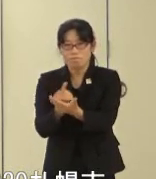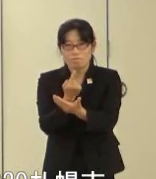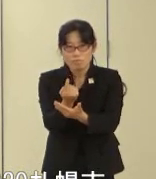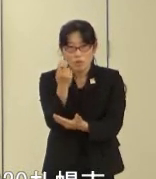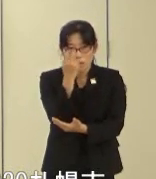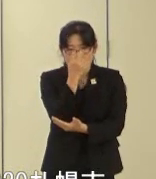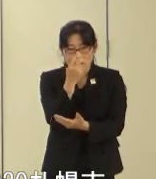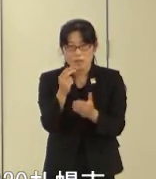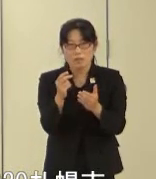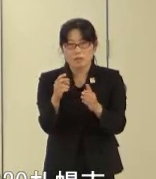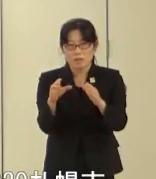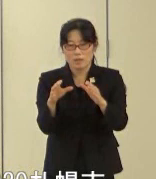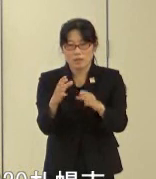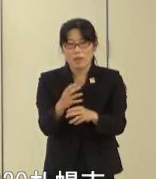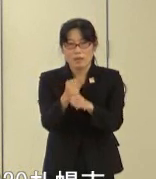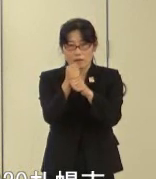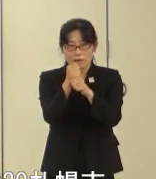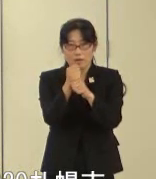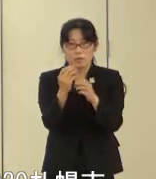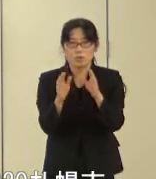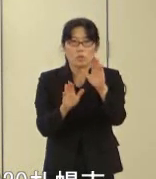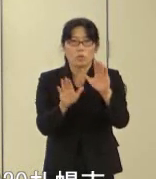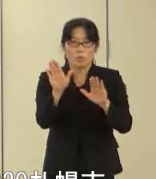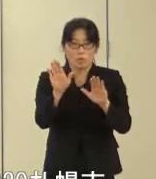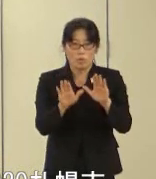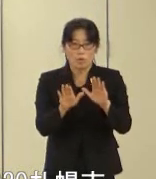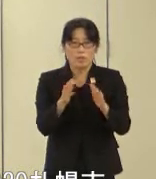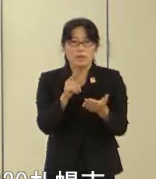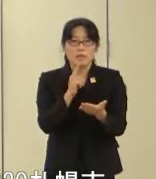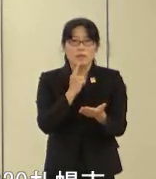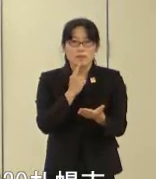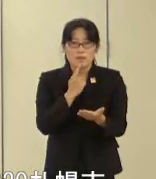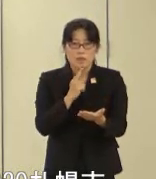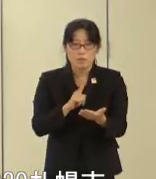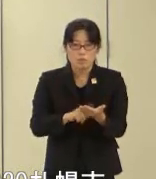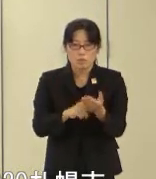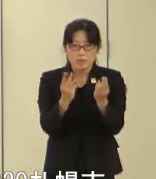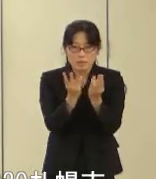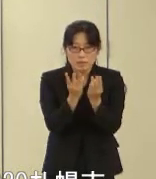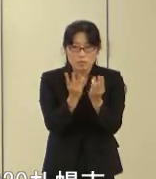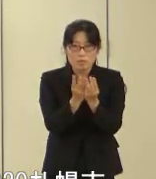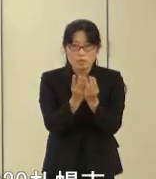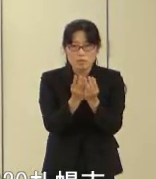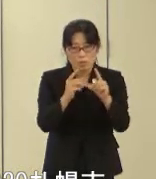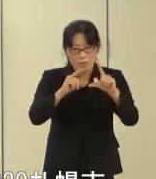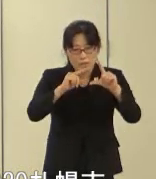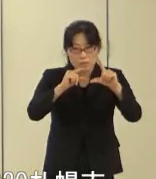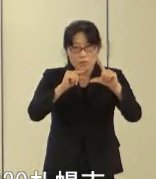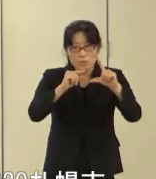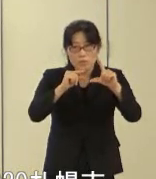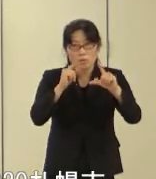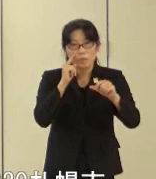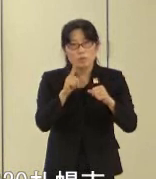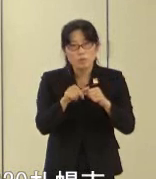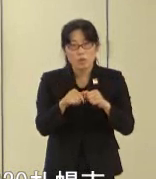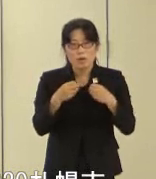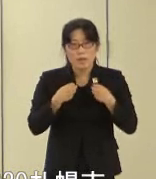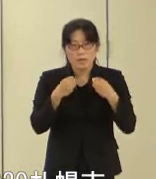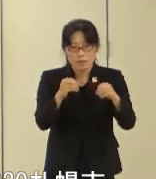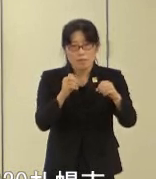査の状況であります。で、単純にこの人数の比率を見ますと、陽性率